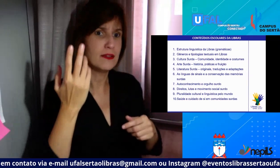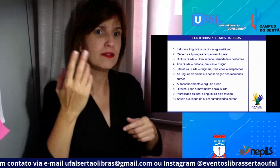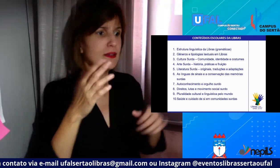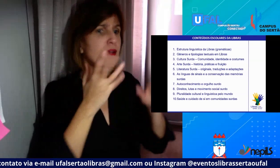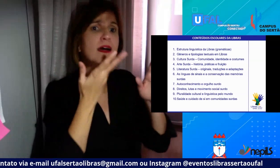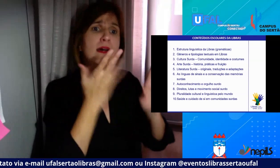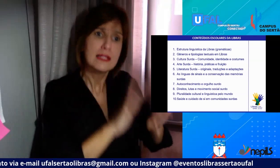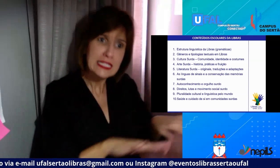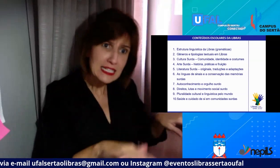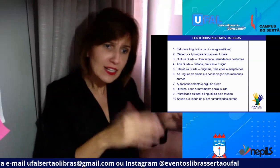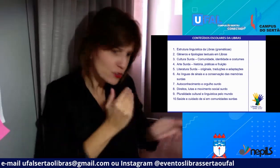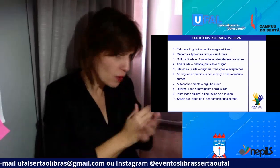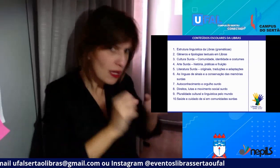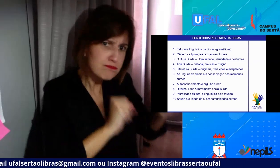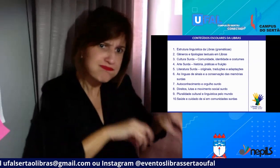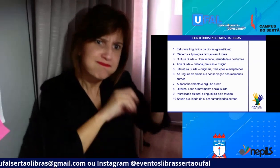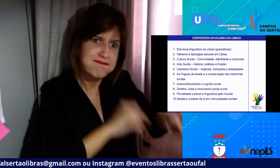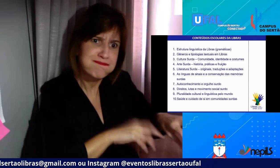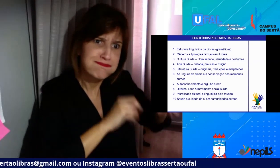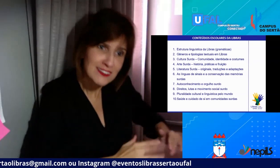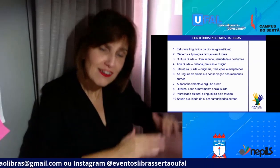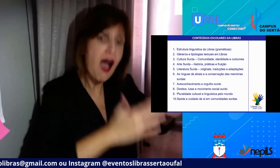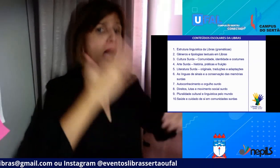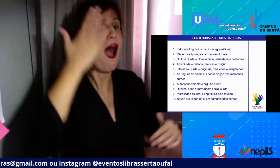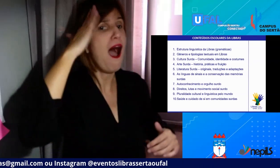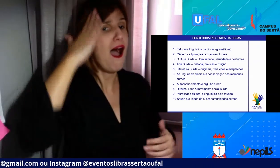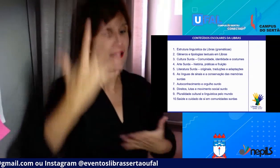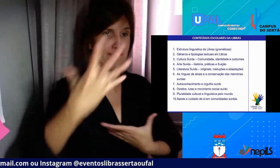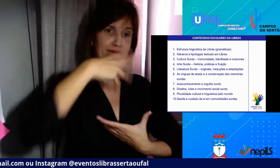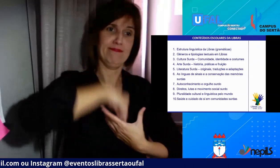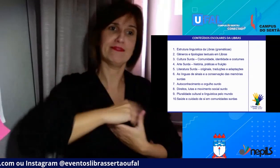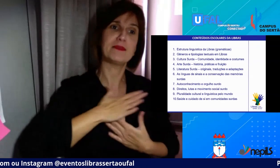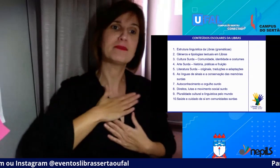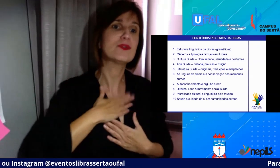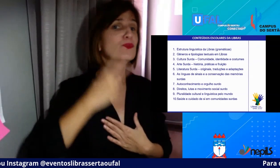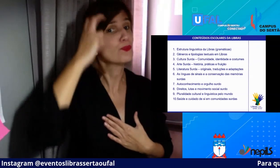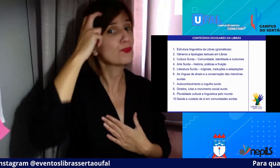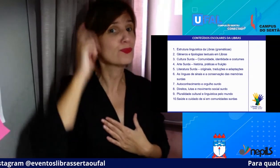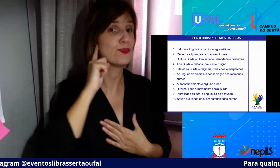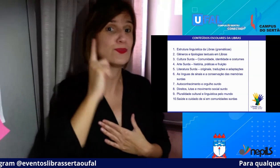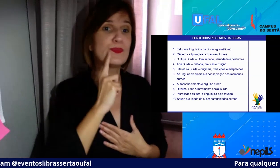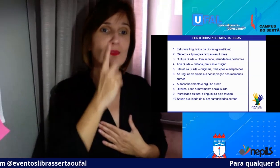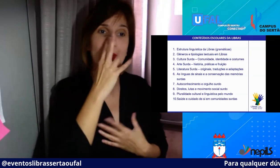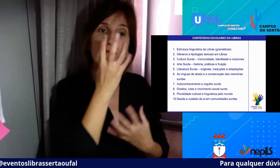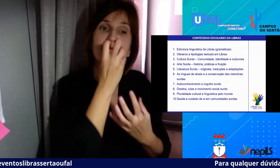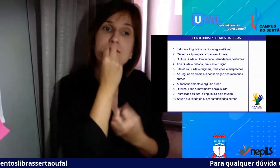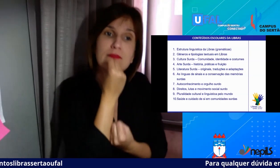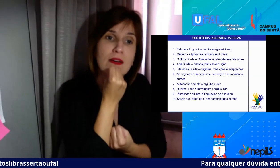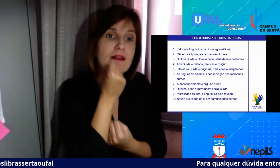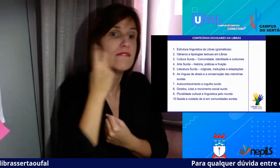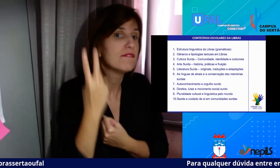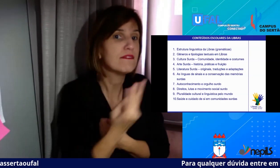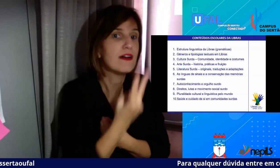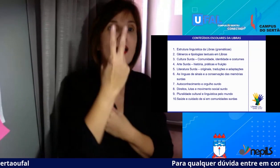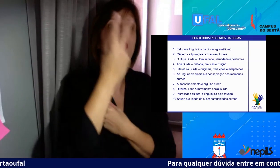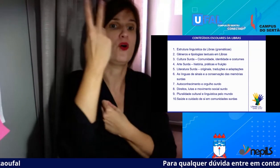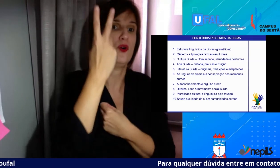seguro para dizer quem é e como se sente. Então, Tudo isso é muito importante. A questão da